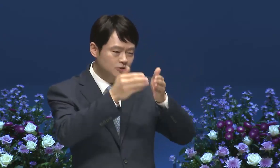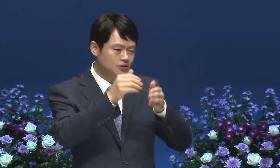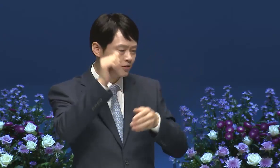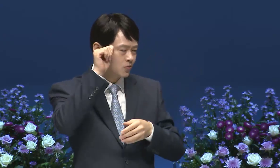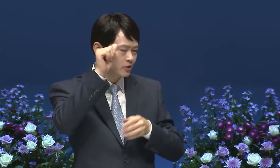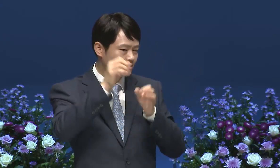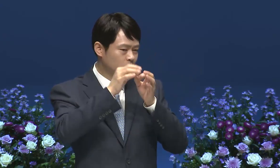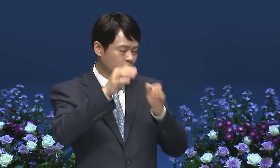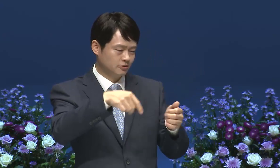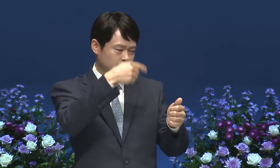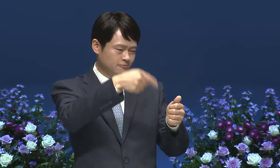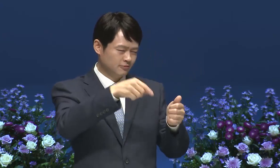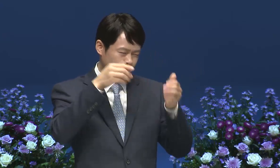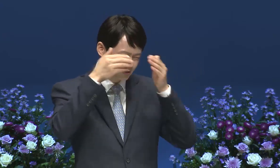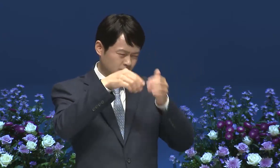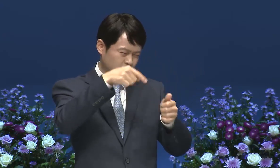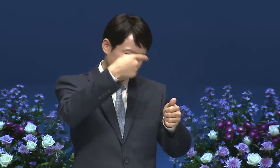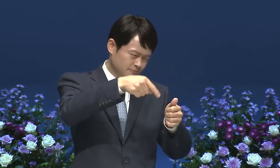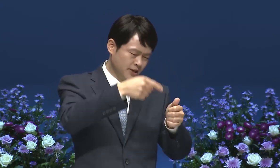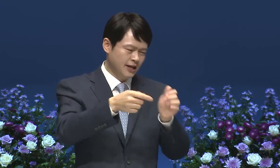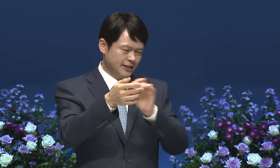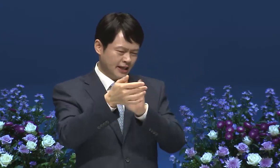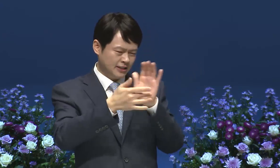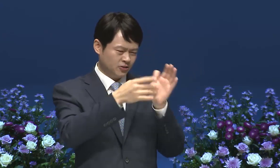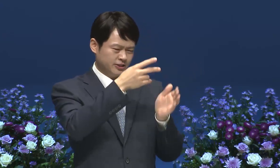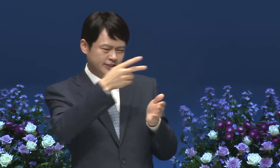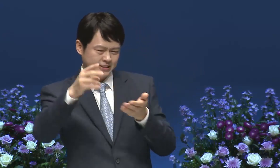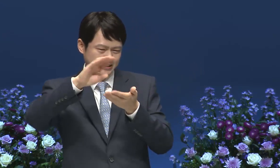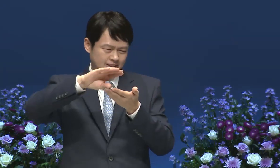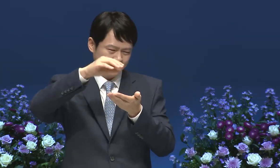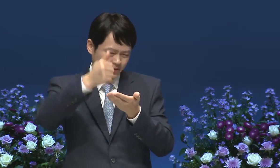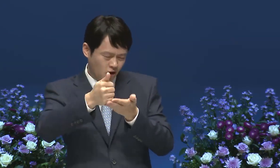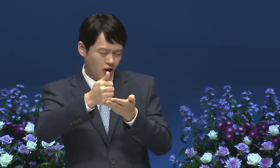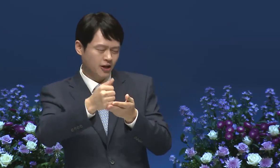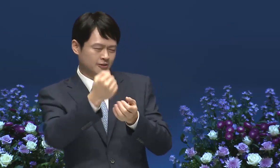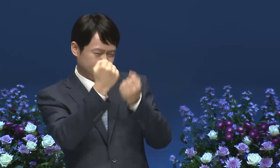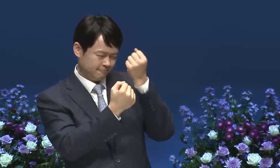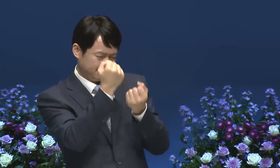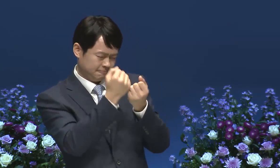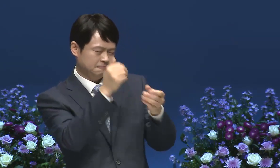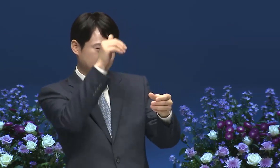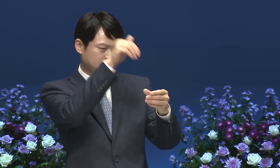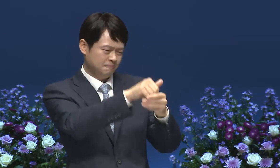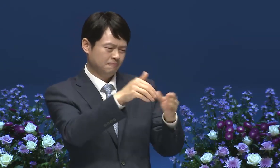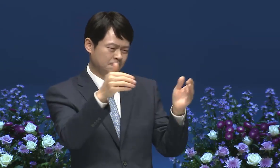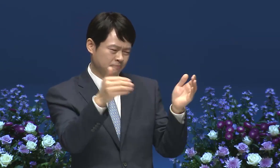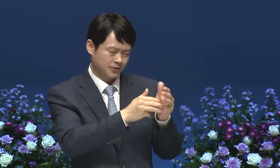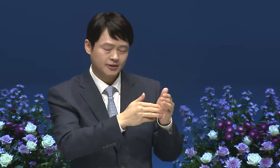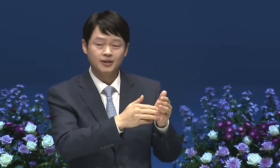복음을 증거하러 선교 캠프를 갔었습니다. 그 속에서 예수가 그리스도 되심을 복음을